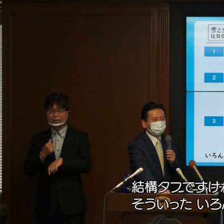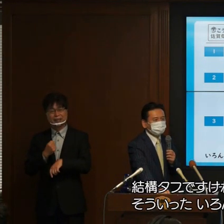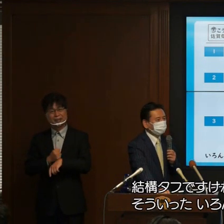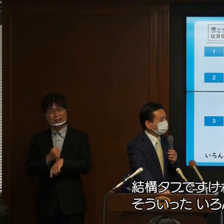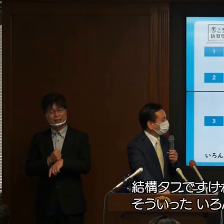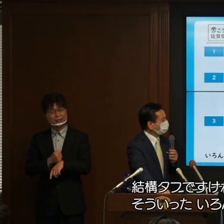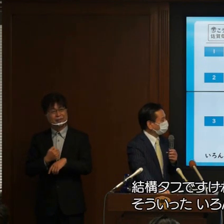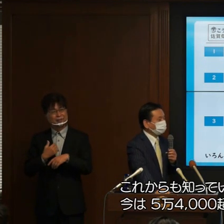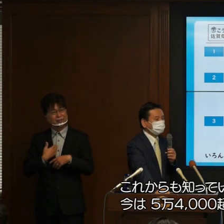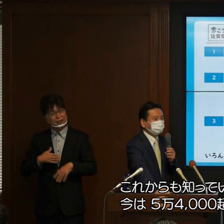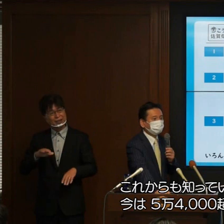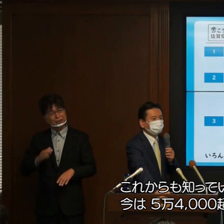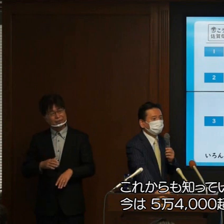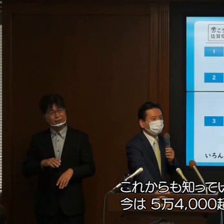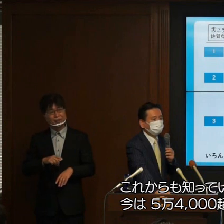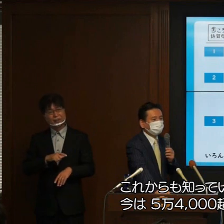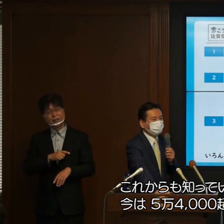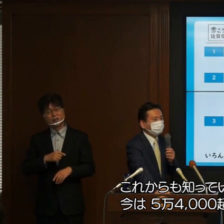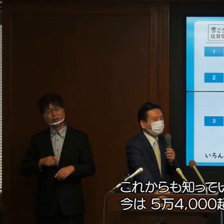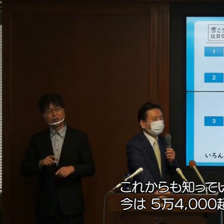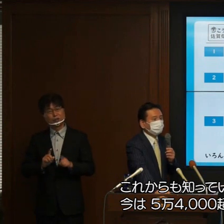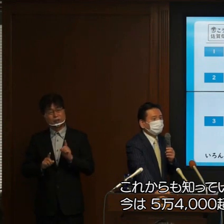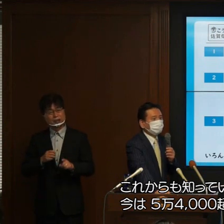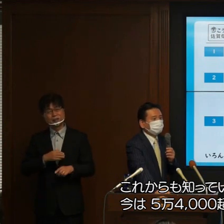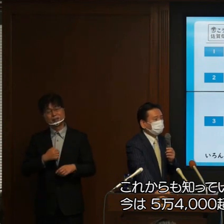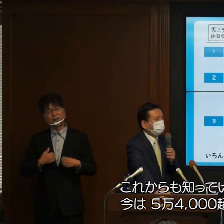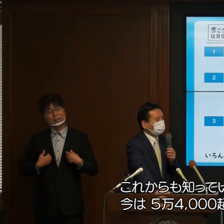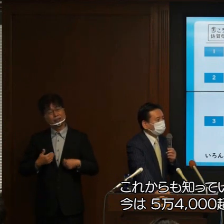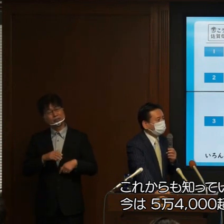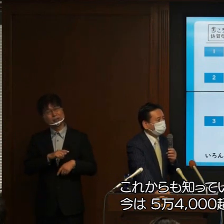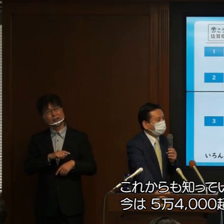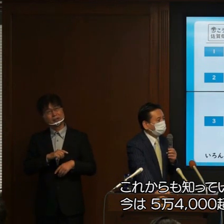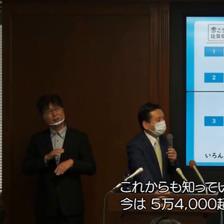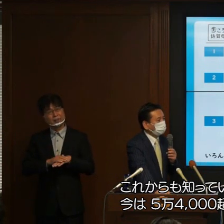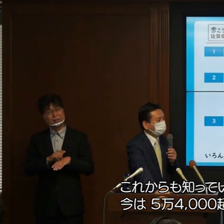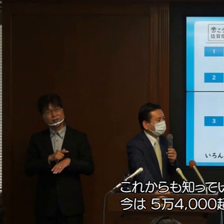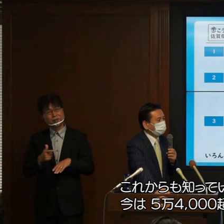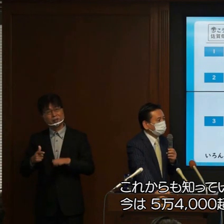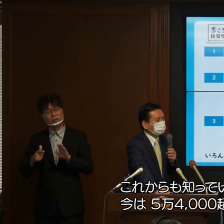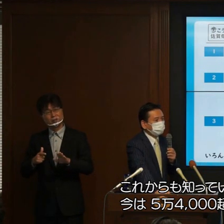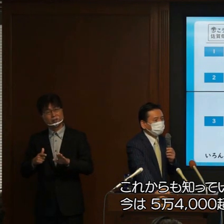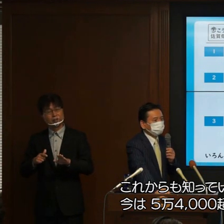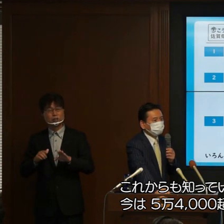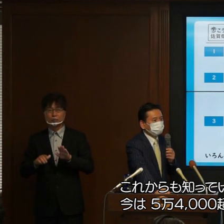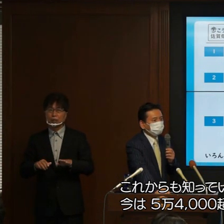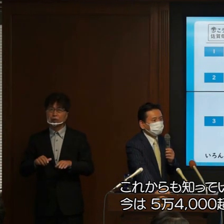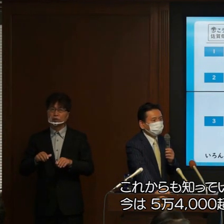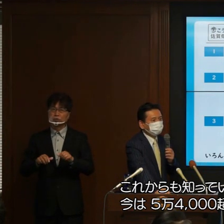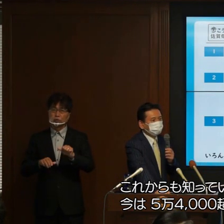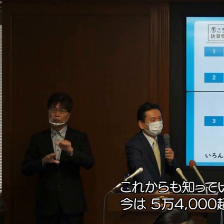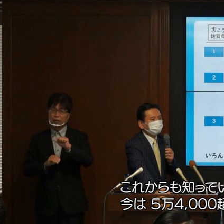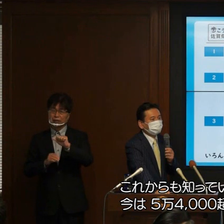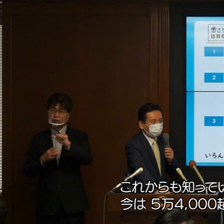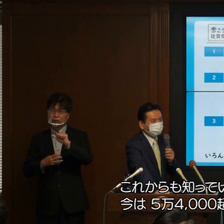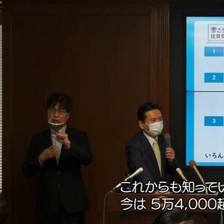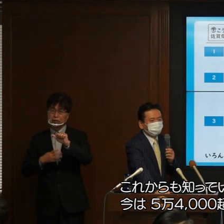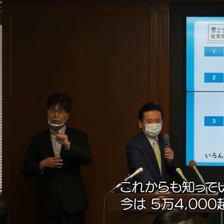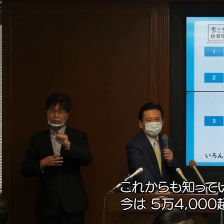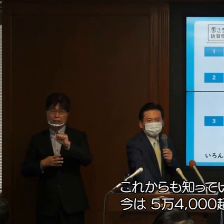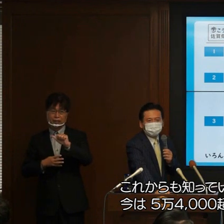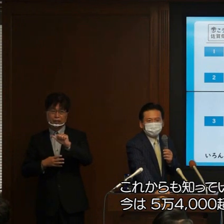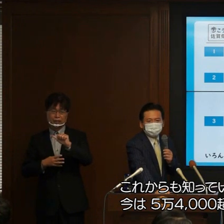な楽しみ方をこれからも知っていただいて、今は5万4000超えたか